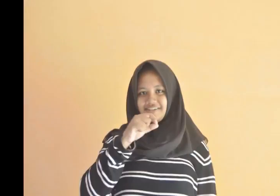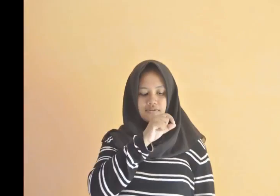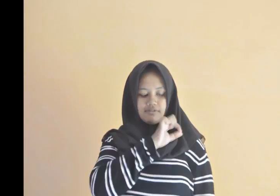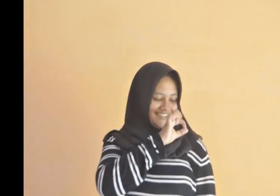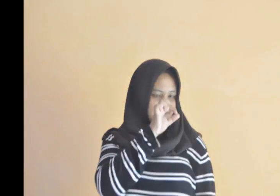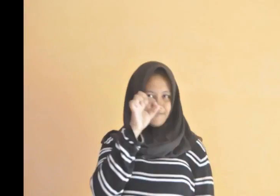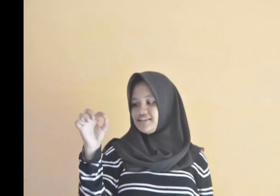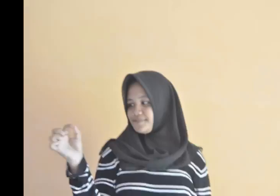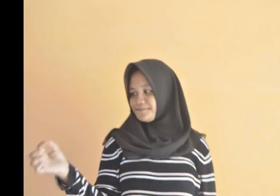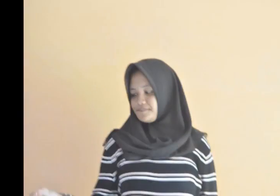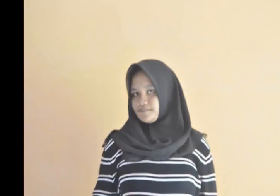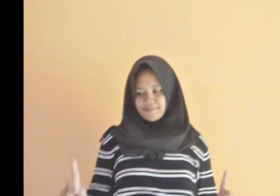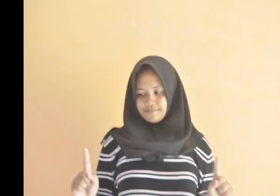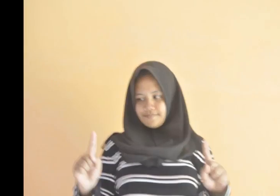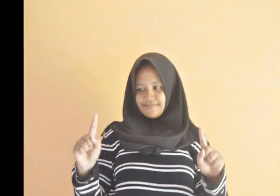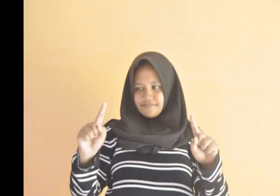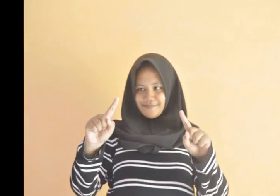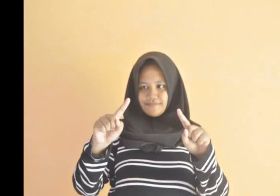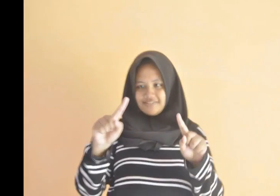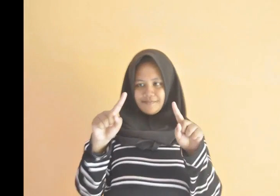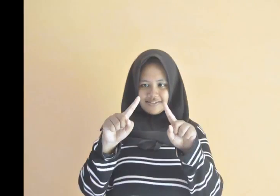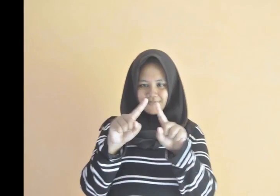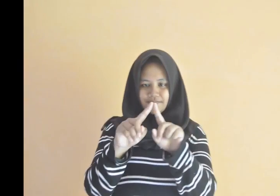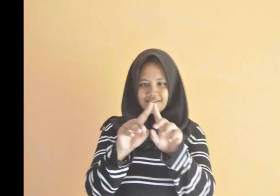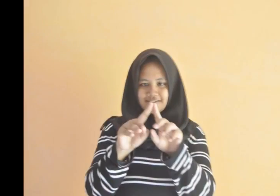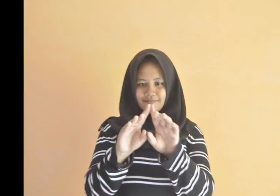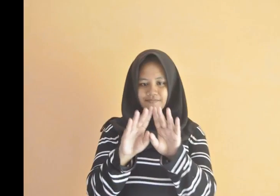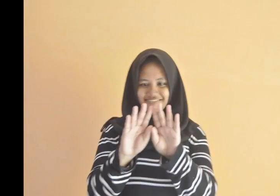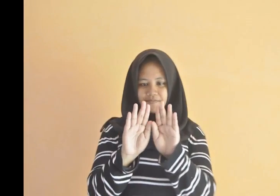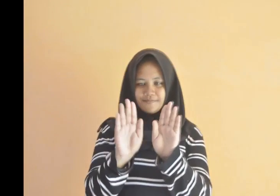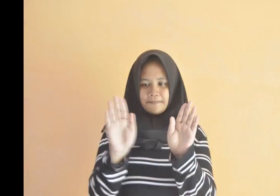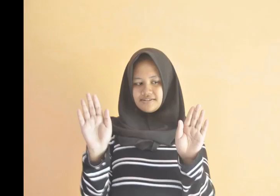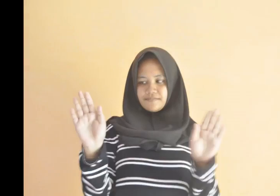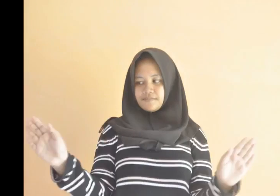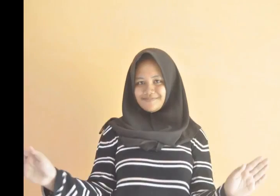Adakah tiada bertemu akan